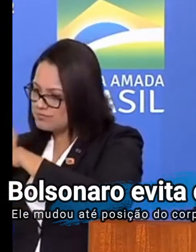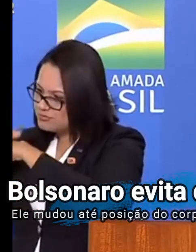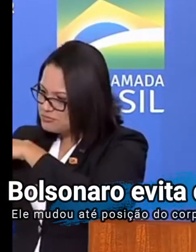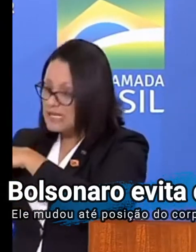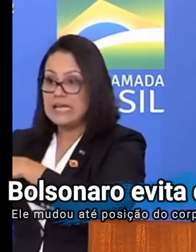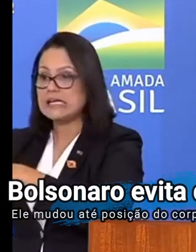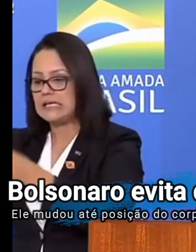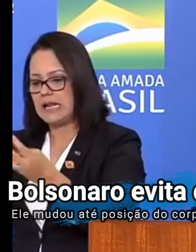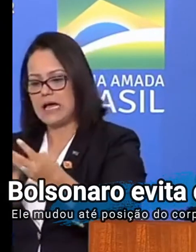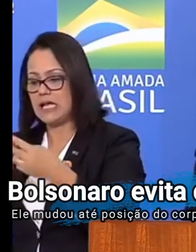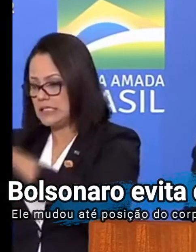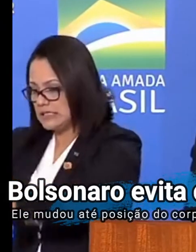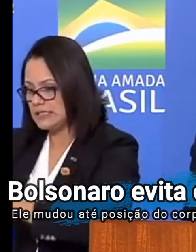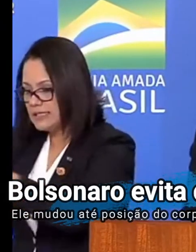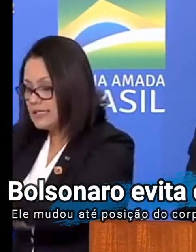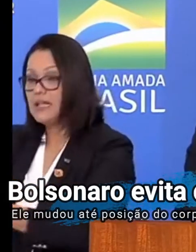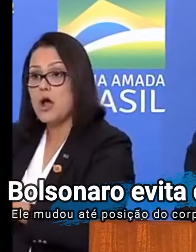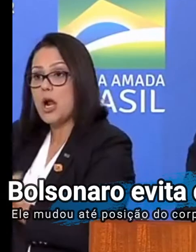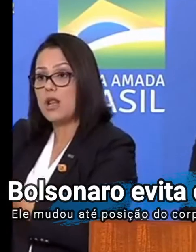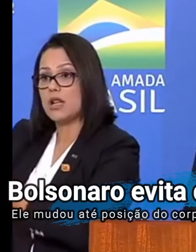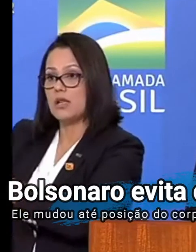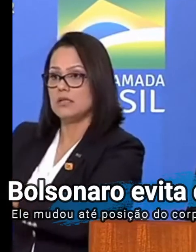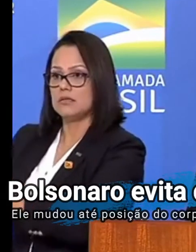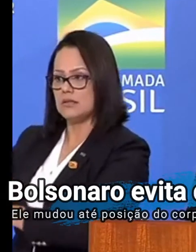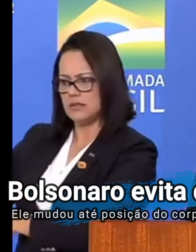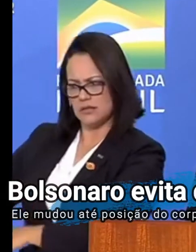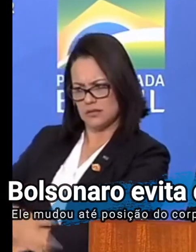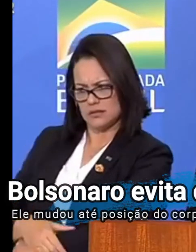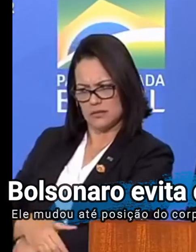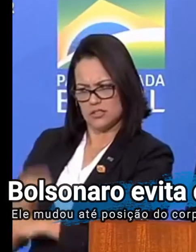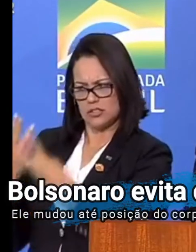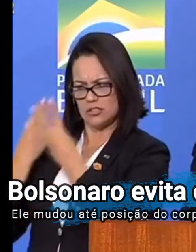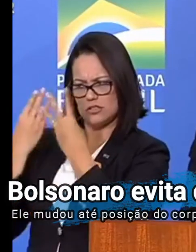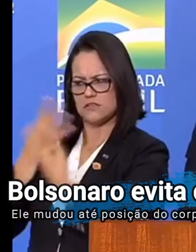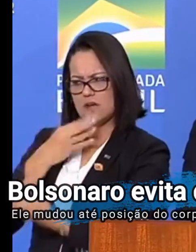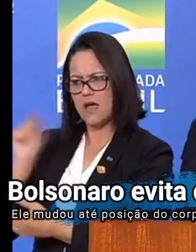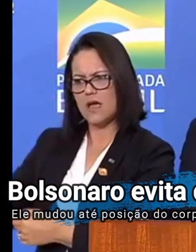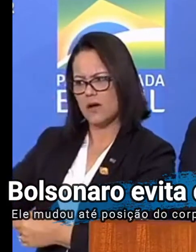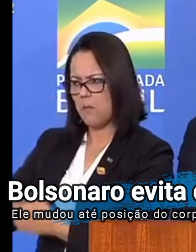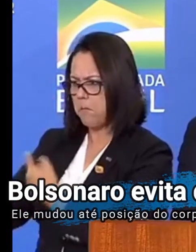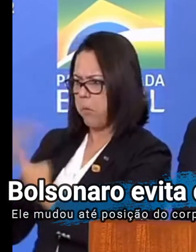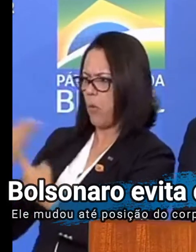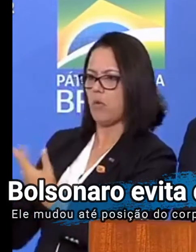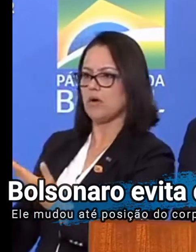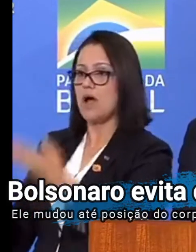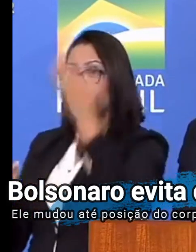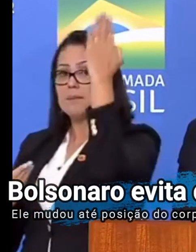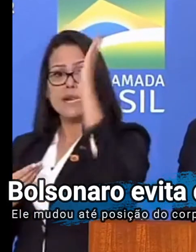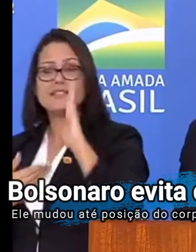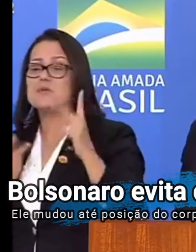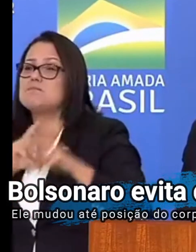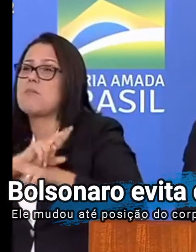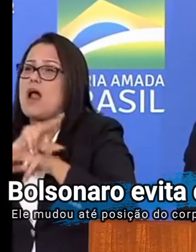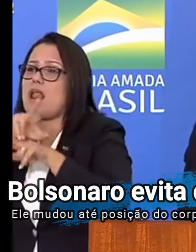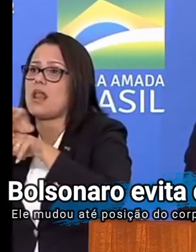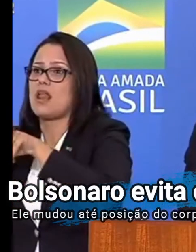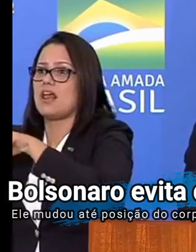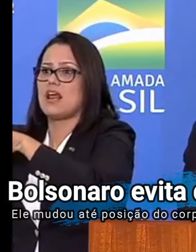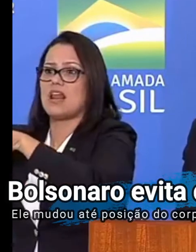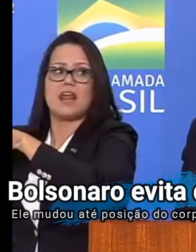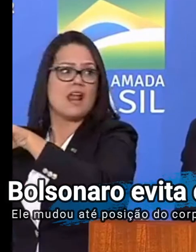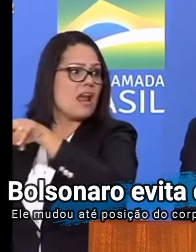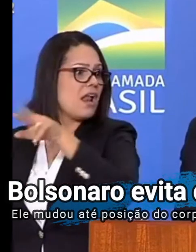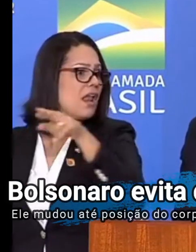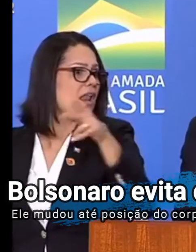tenta recrutar verão tem biodiversidade olha o que eles são olha nós brasil aqui temos tudo general